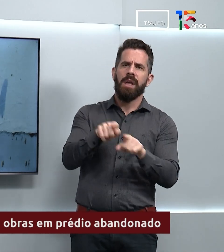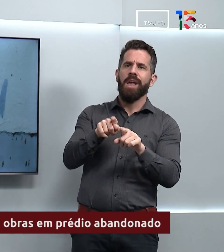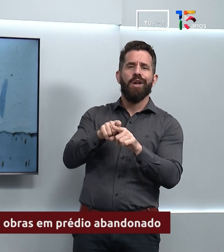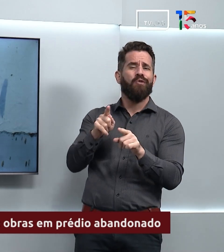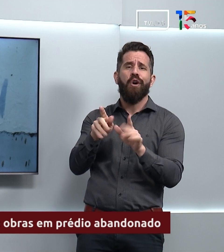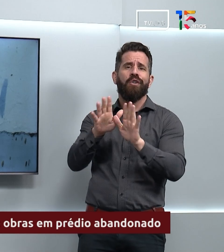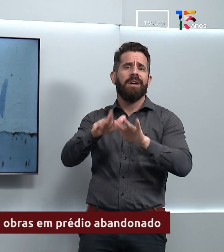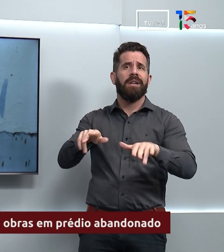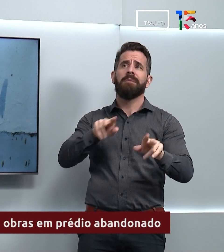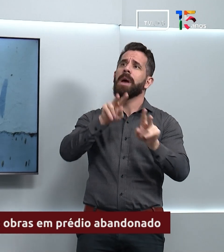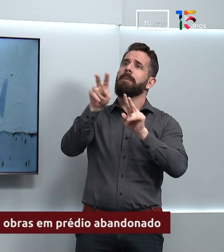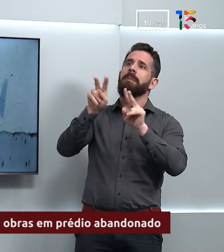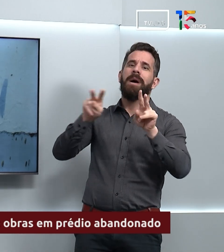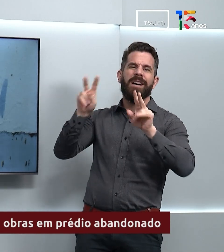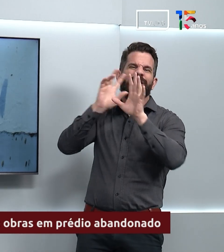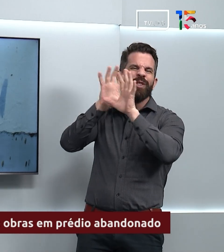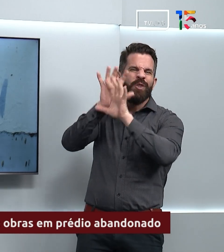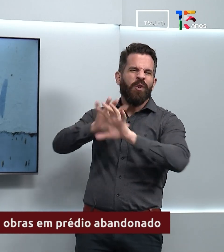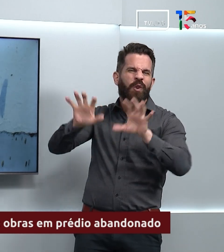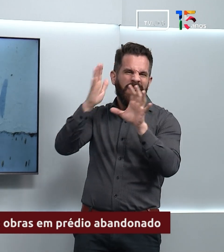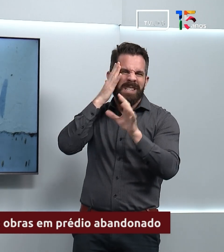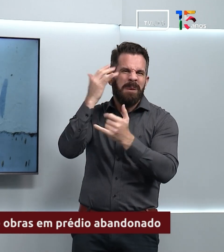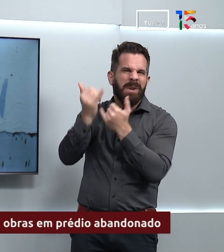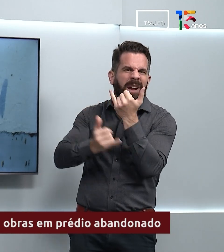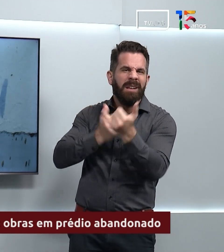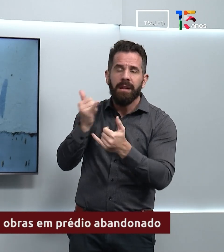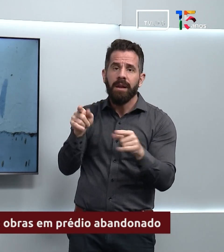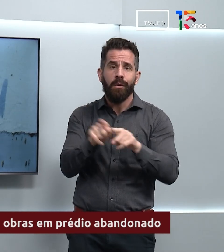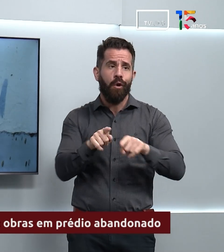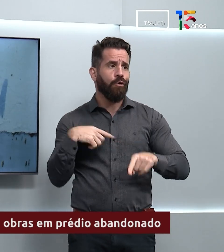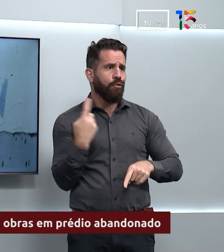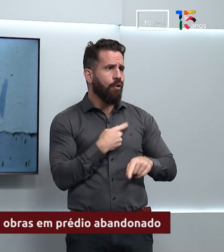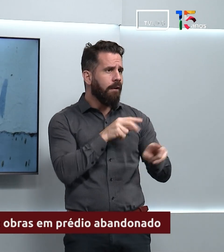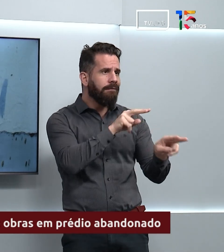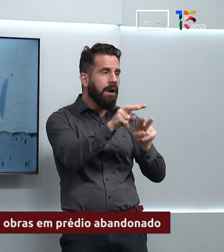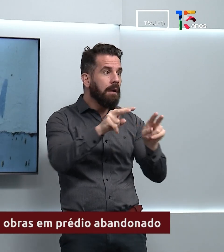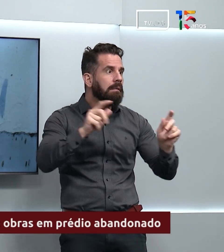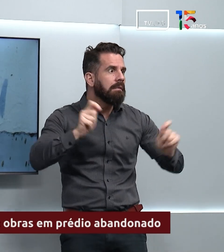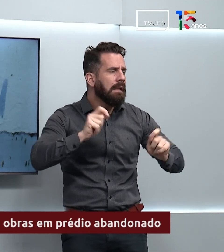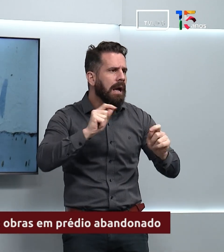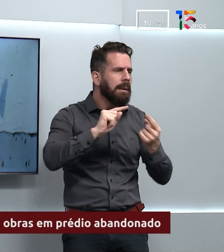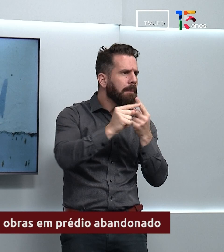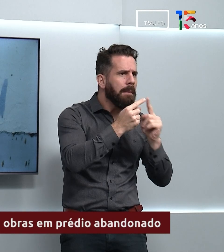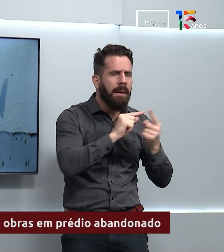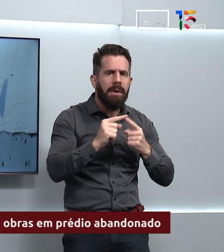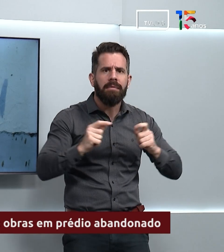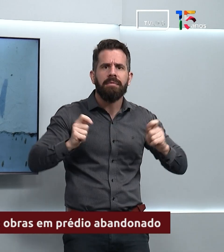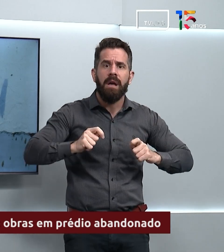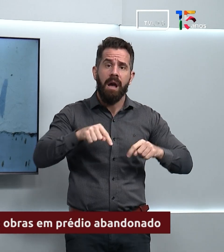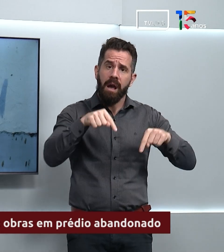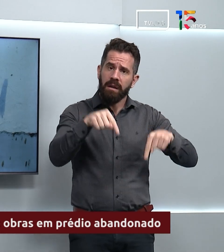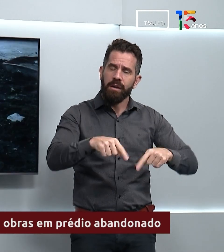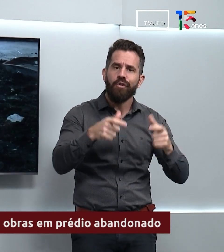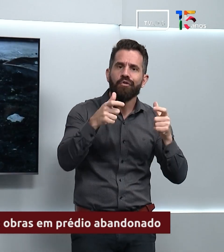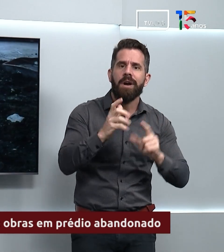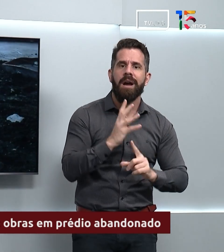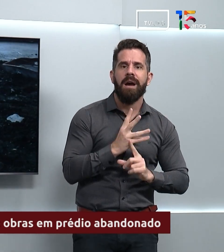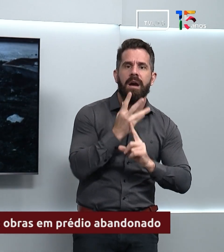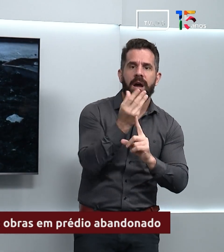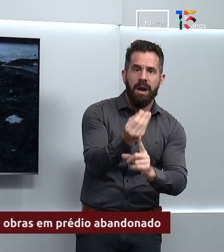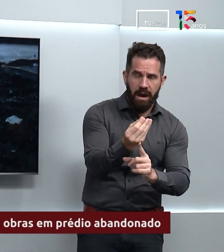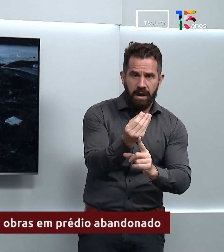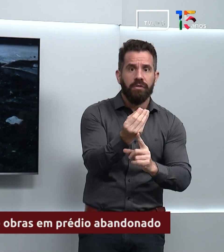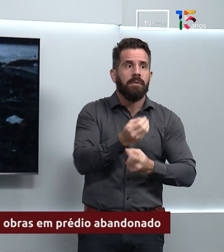formas nas nuvens, né? Então acaba que é um espaço de uma arte de certa forma também